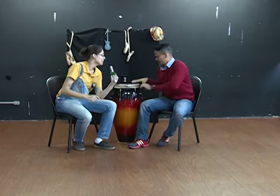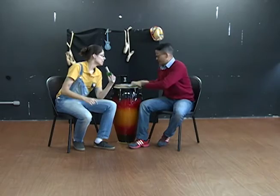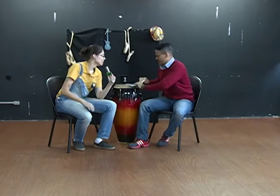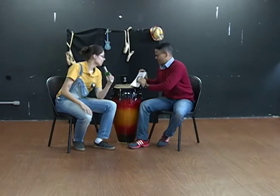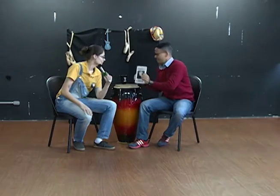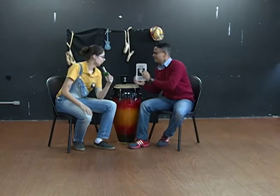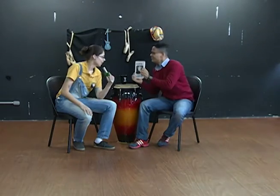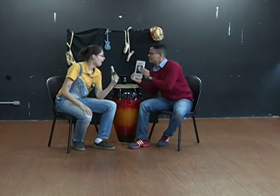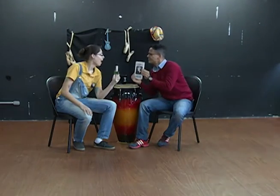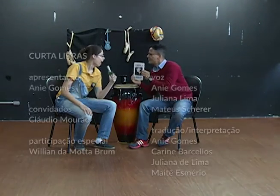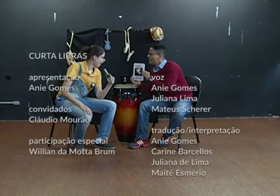Música